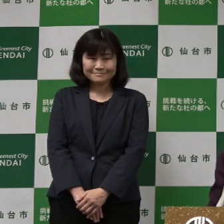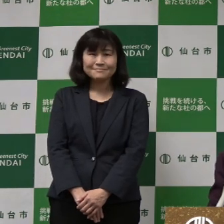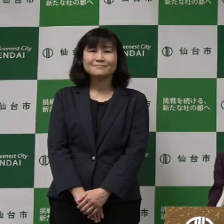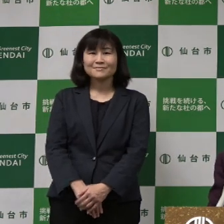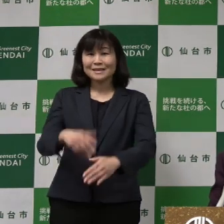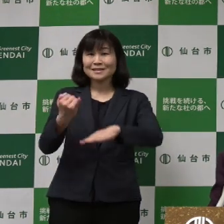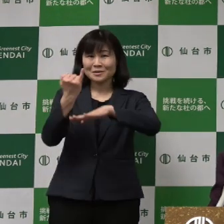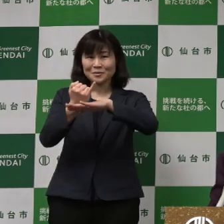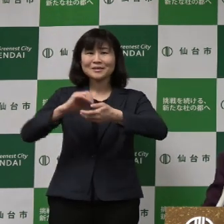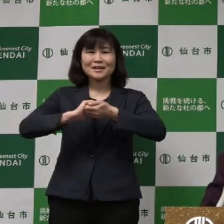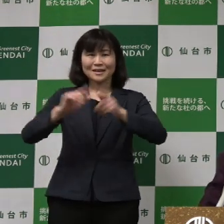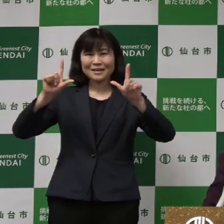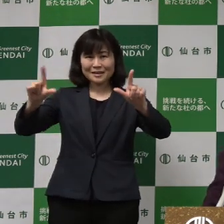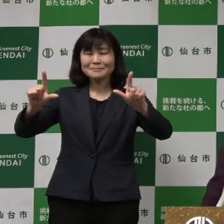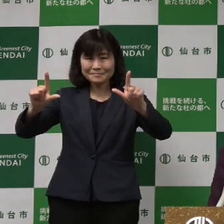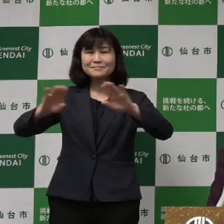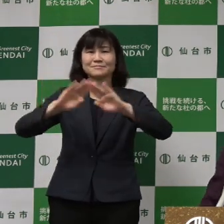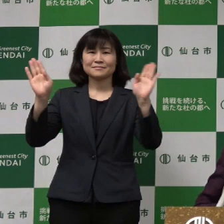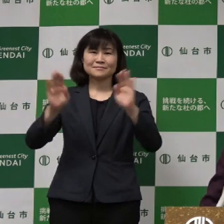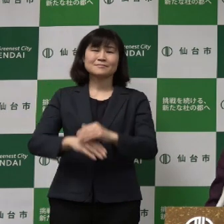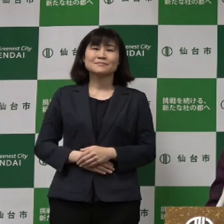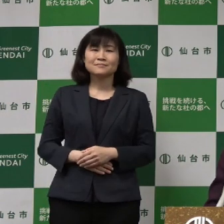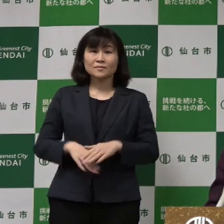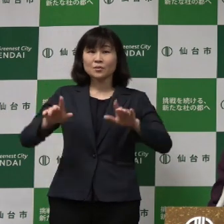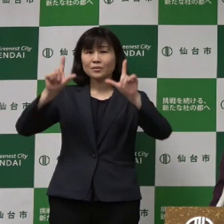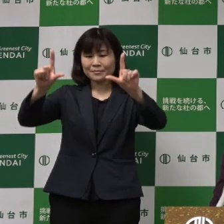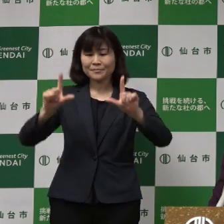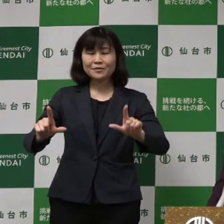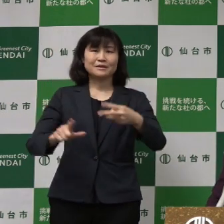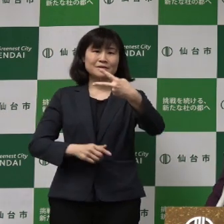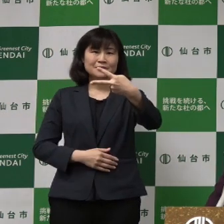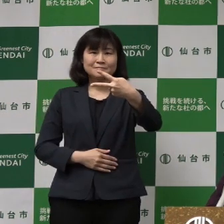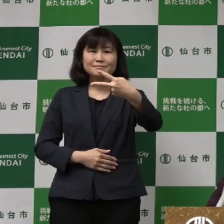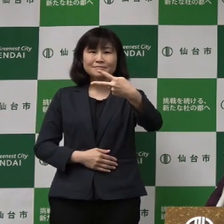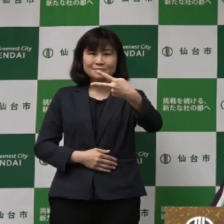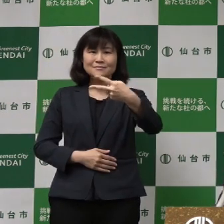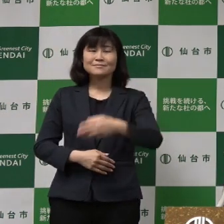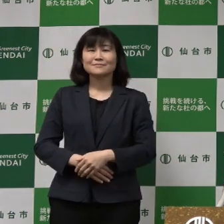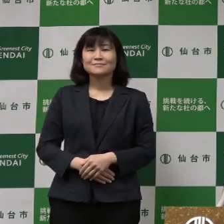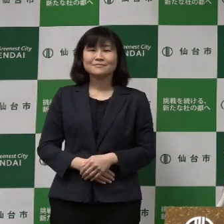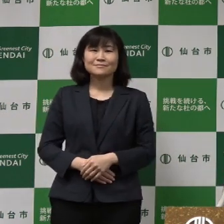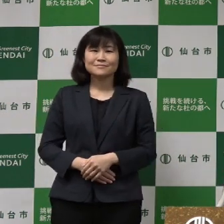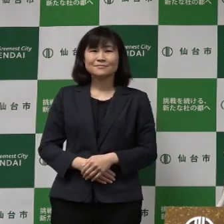市長定例記者会見を始めます。本日の発表項目2点ございます。